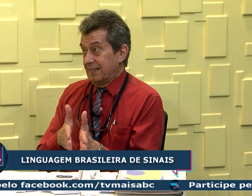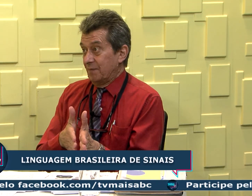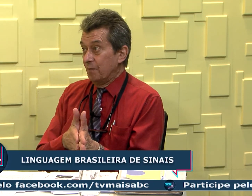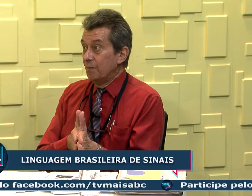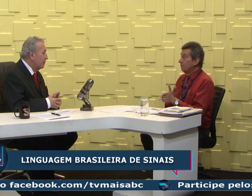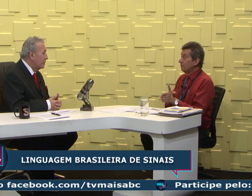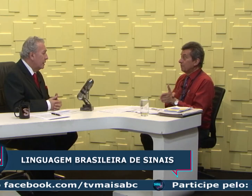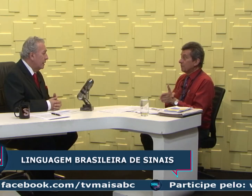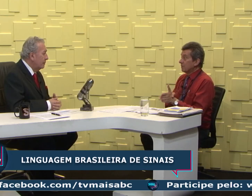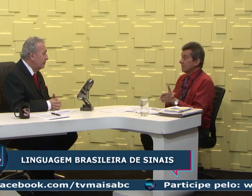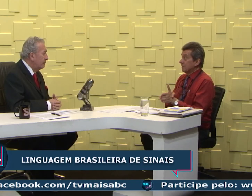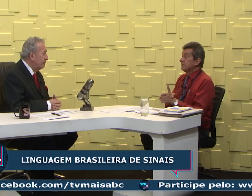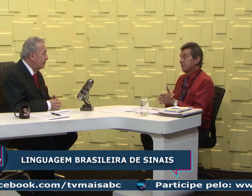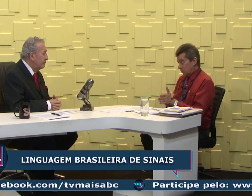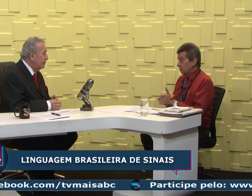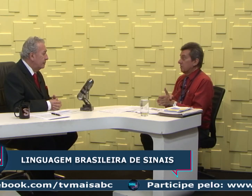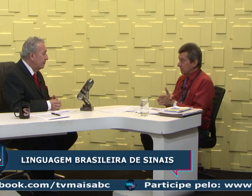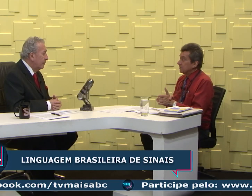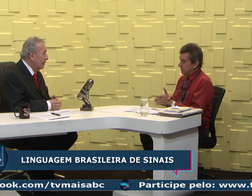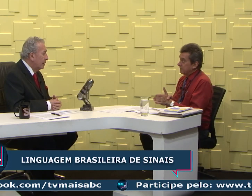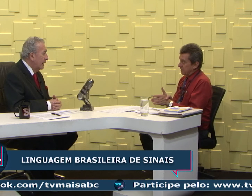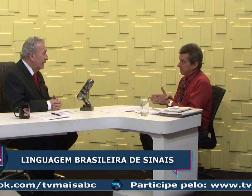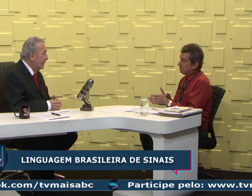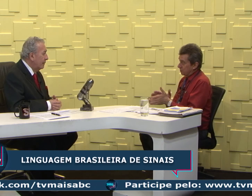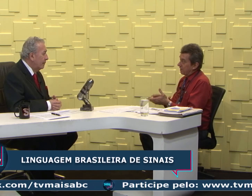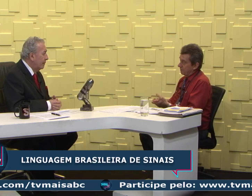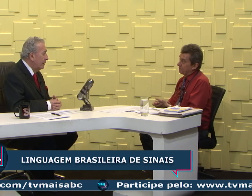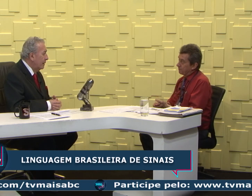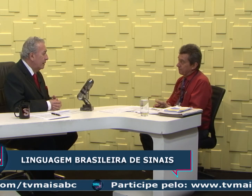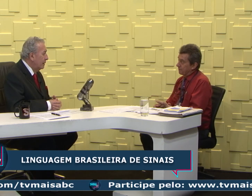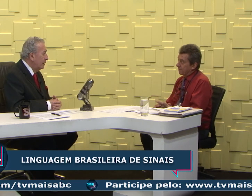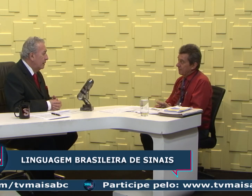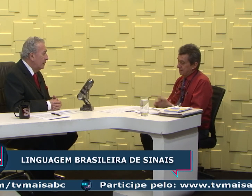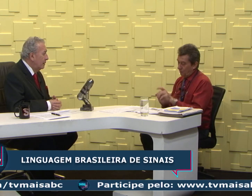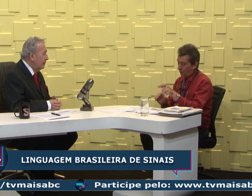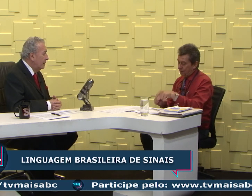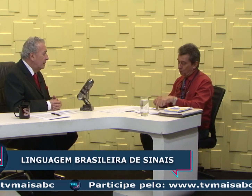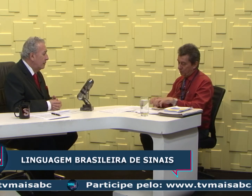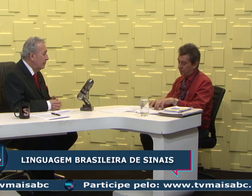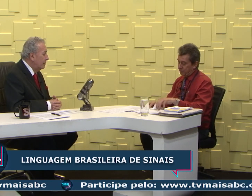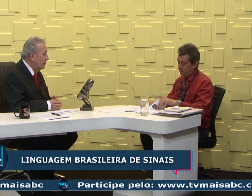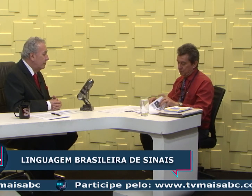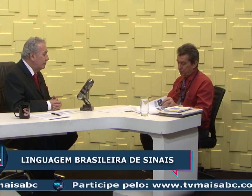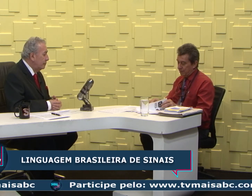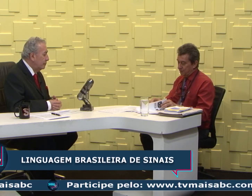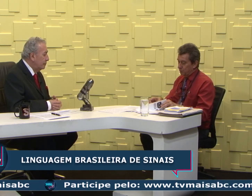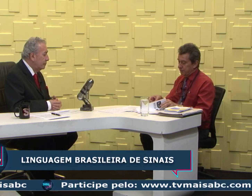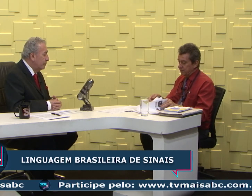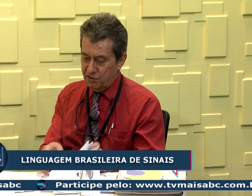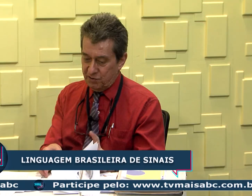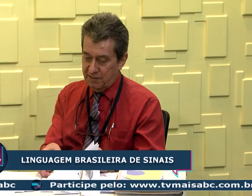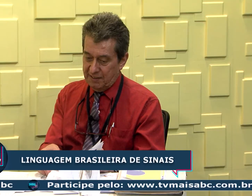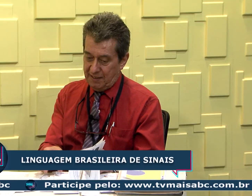do ibge estando agora já então é como nós havíamos falado no início